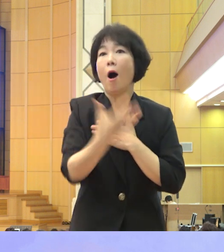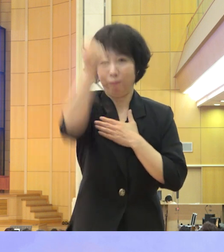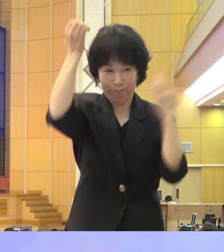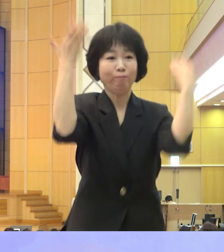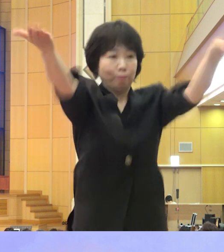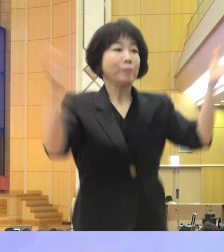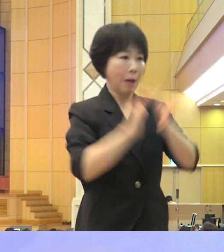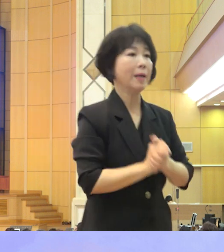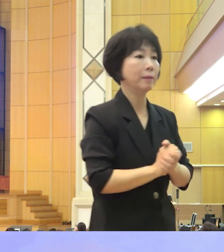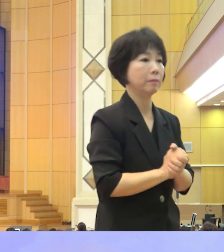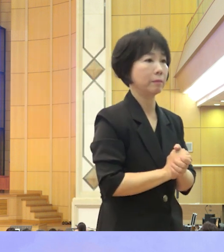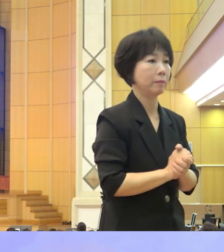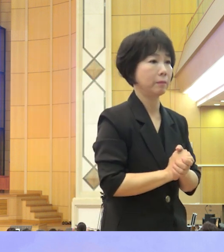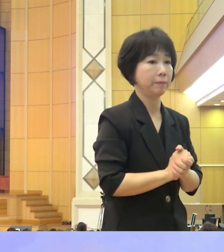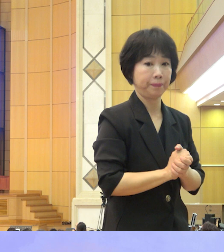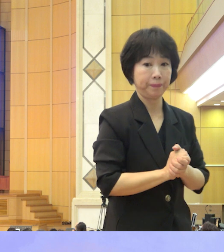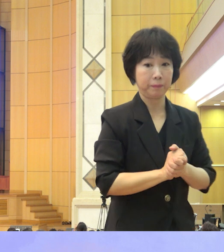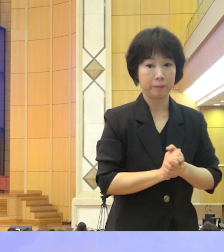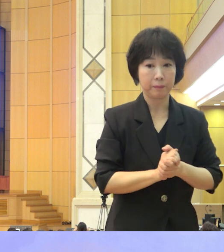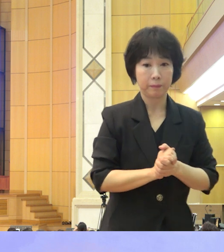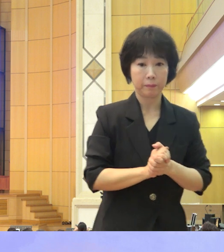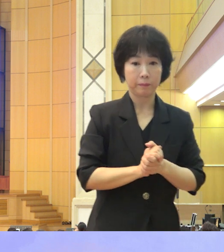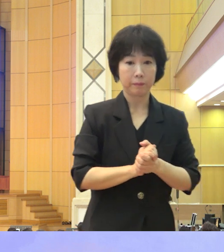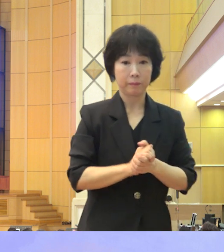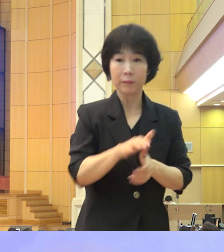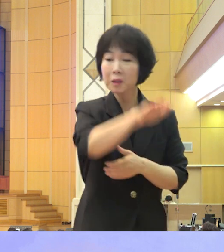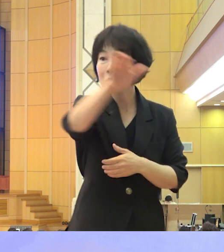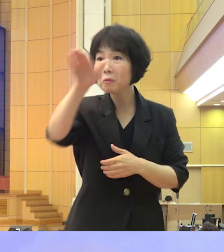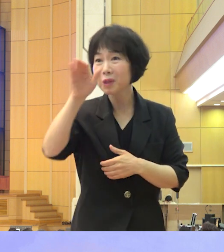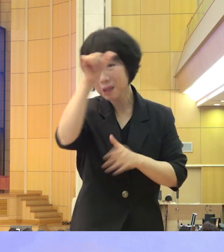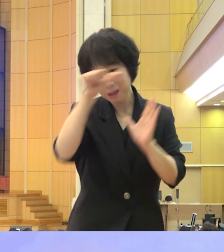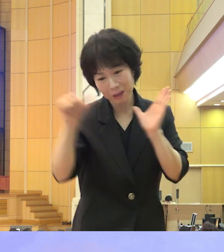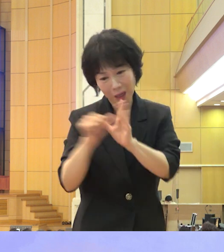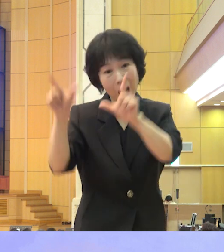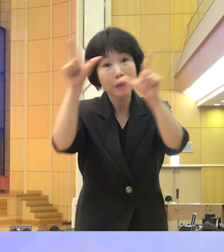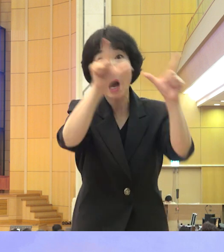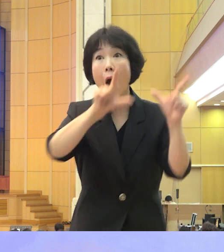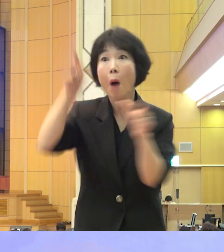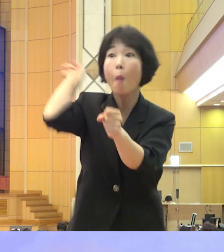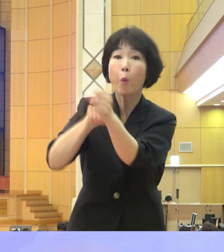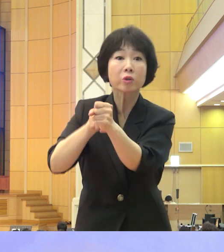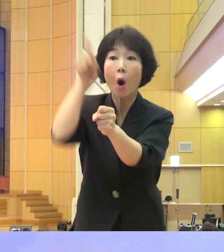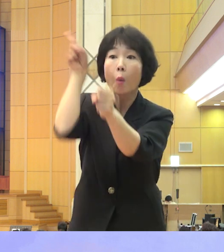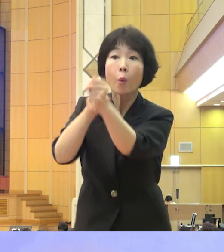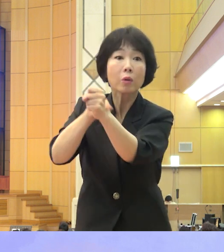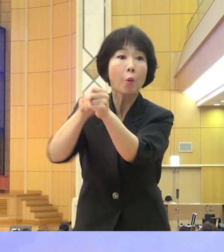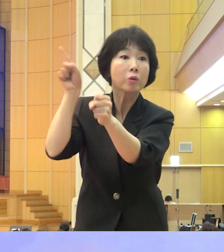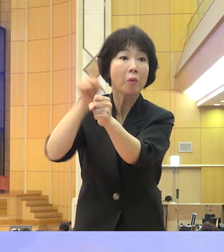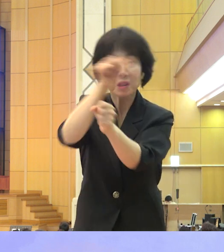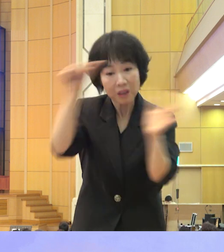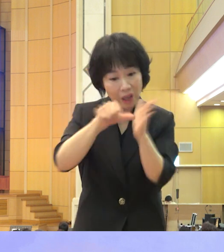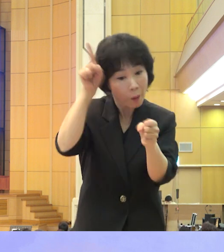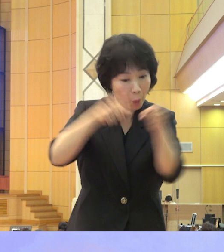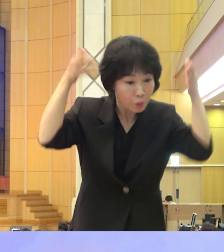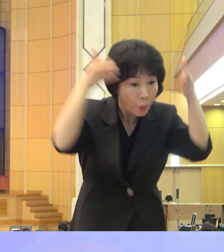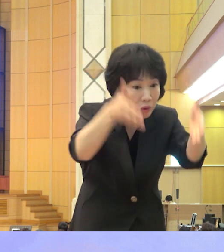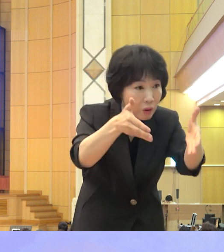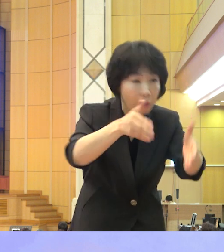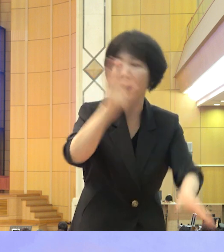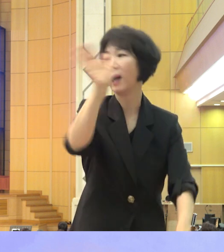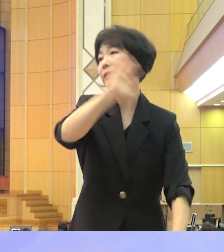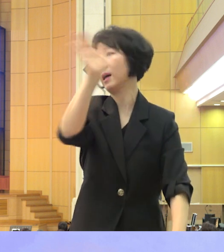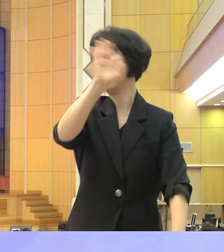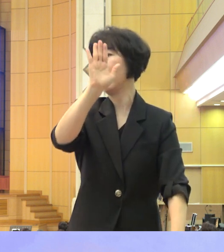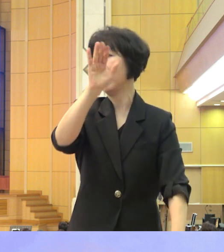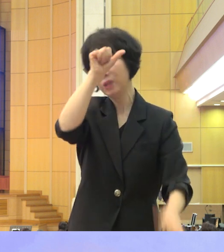하려 하십니다. 제가 늘 말하지만 우리 인생의 삶의 목적은 인생이 인생을 위해 살기 위한